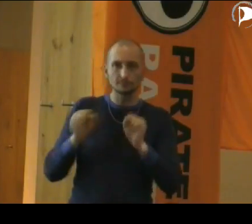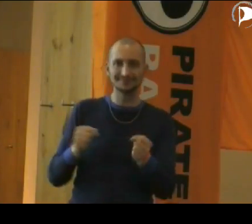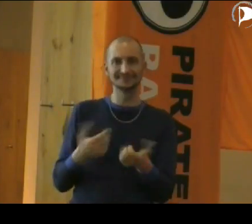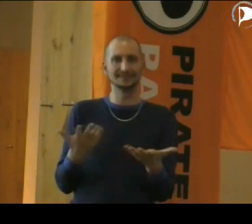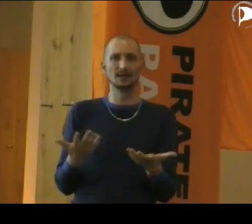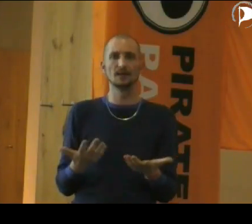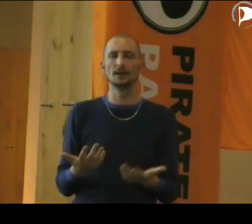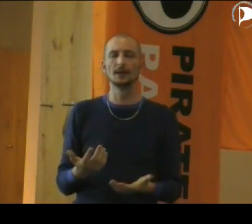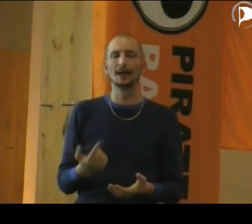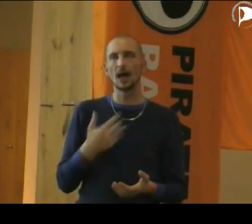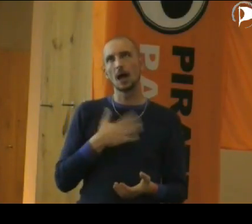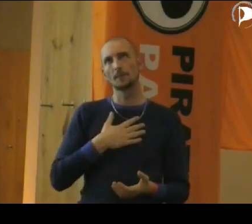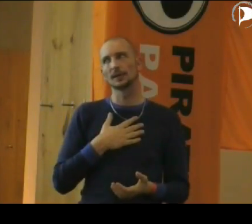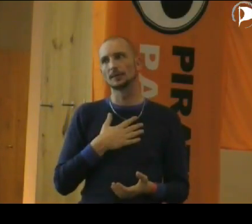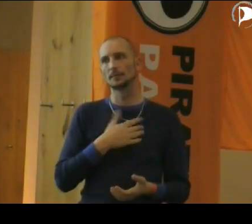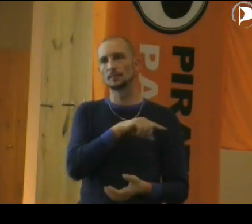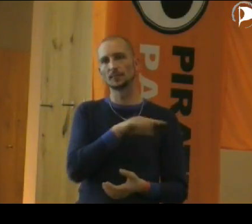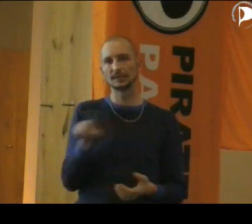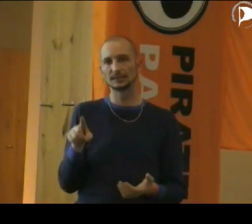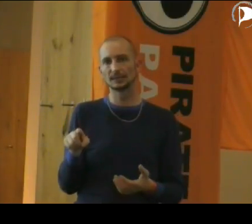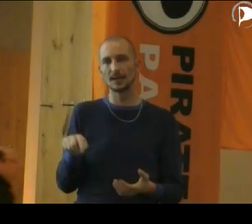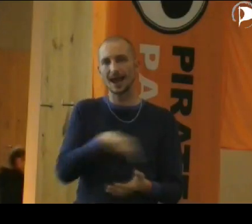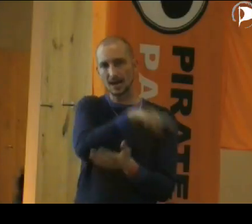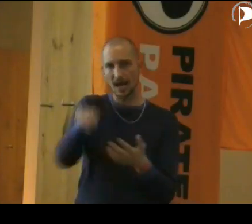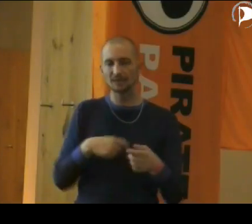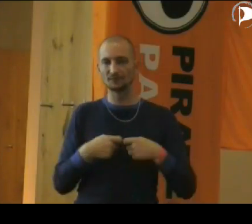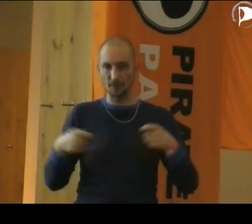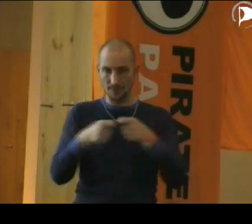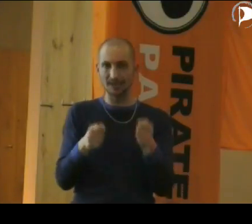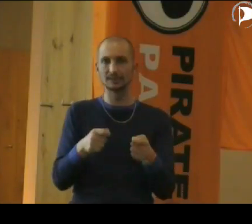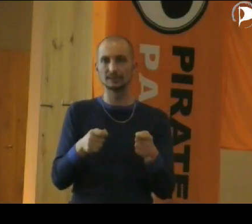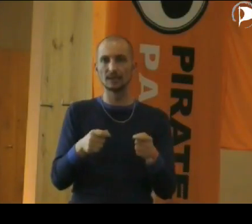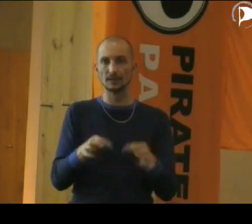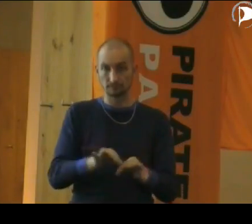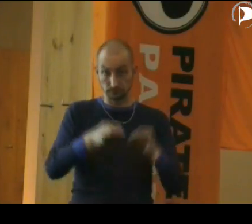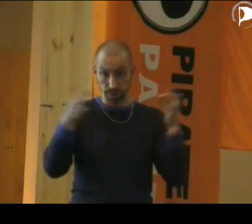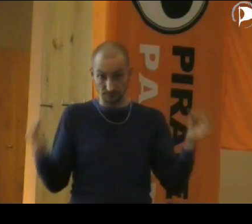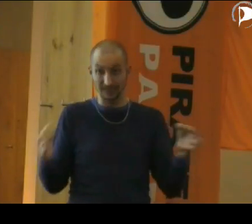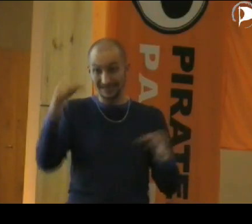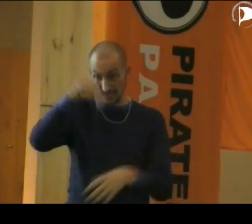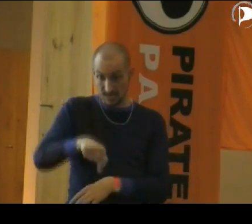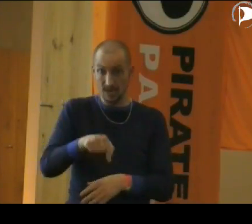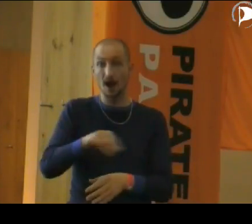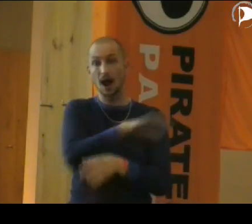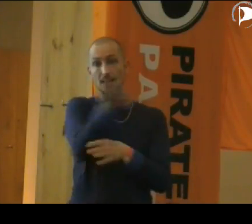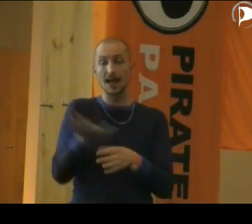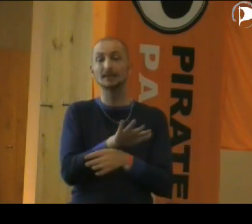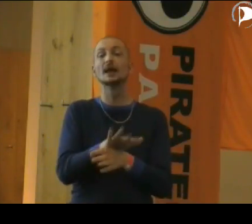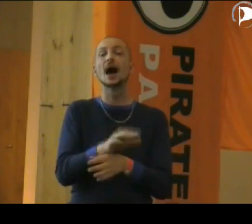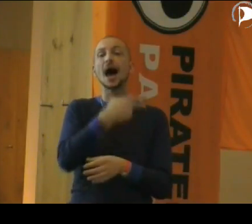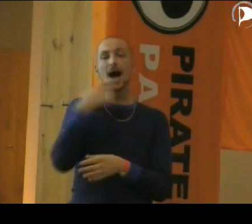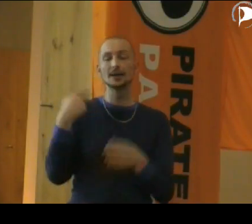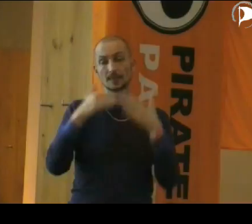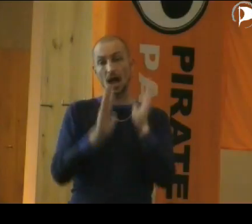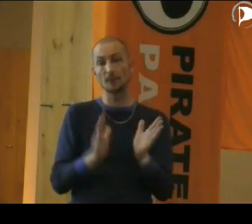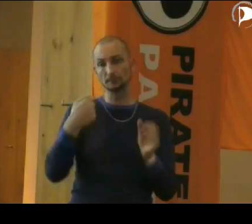ich habe ist zum kreissitz gründung zumindest hier in und im landkreis seien an meine pressearbeit